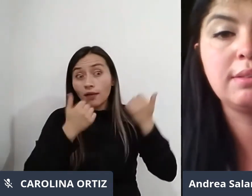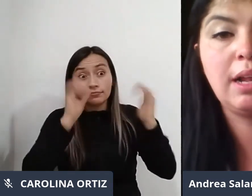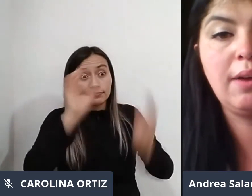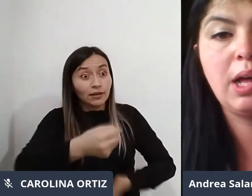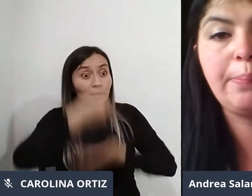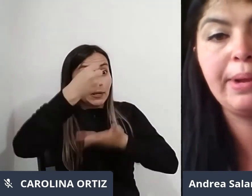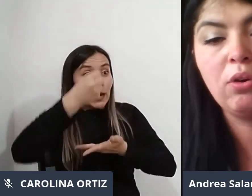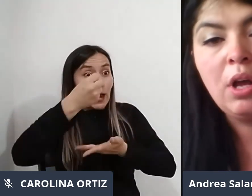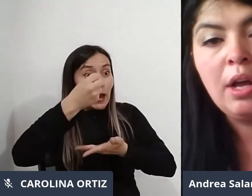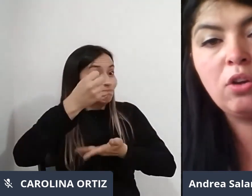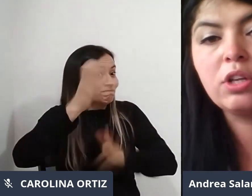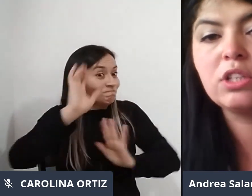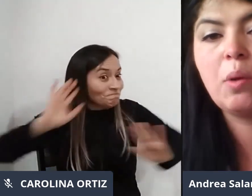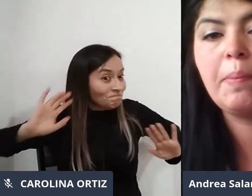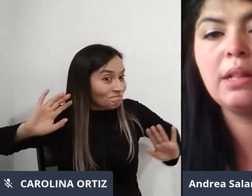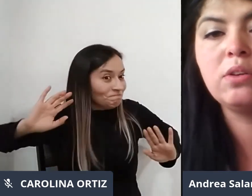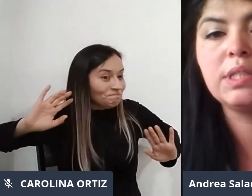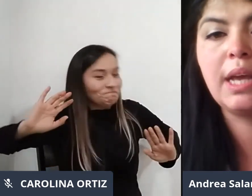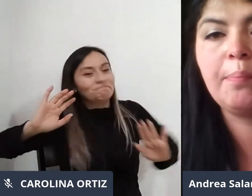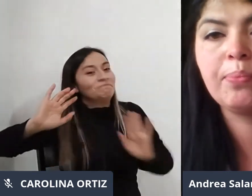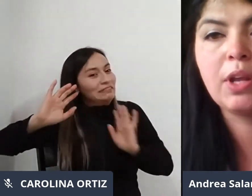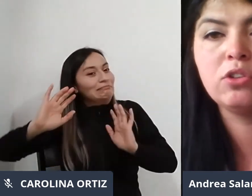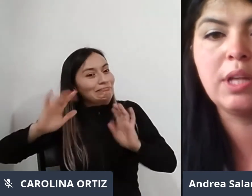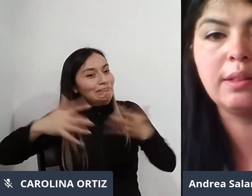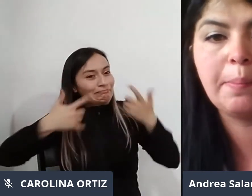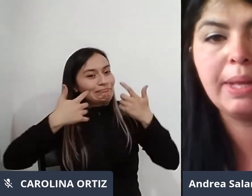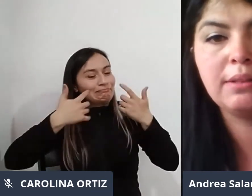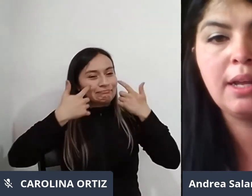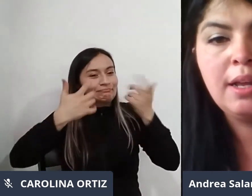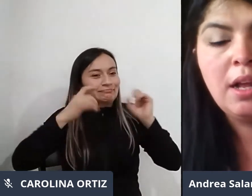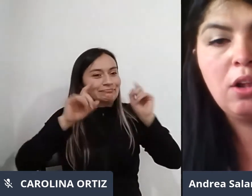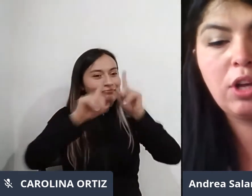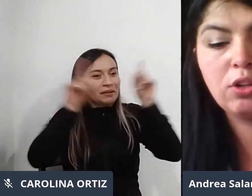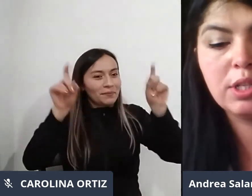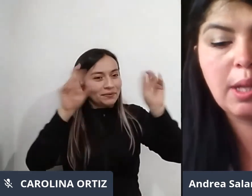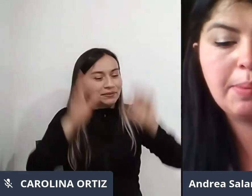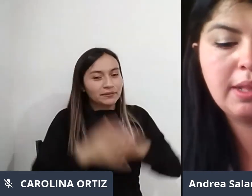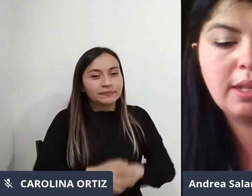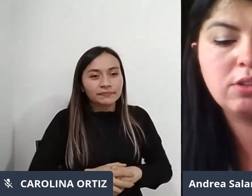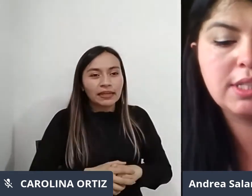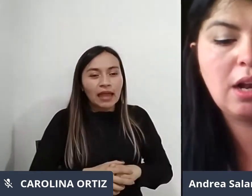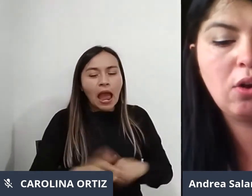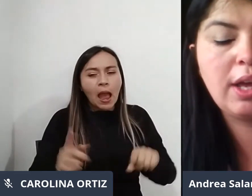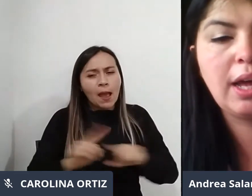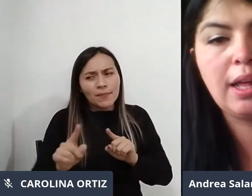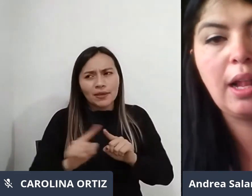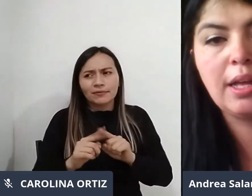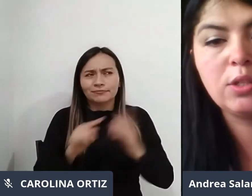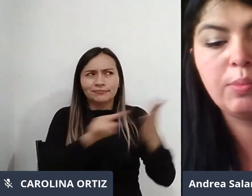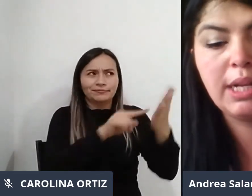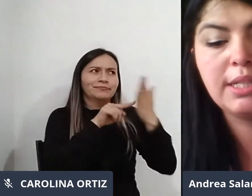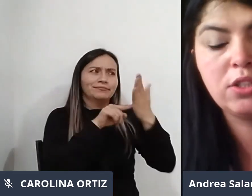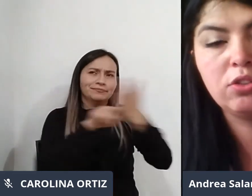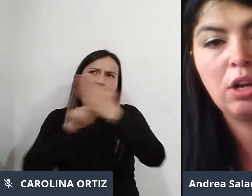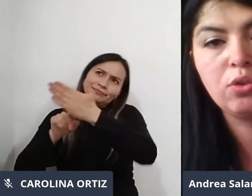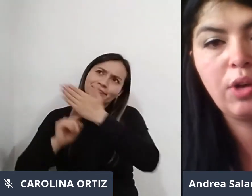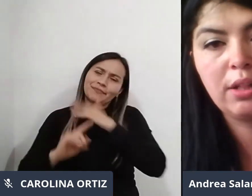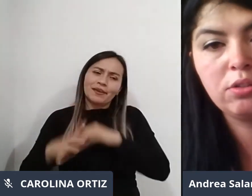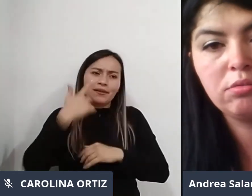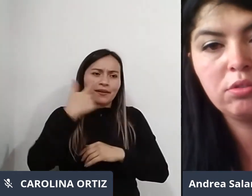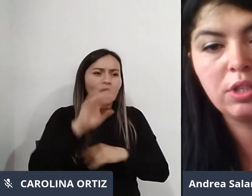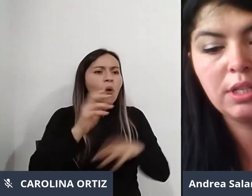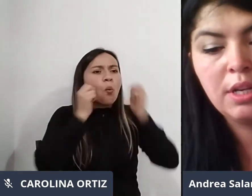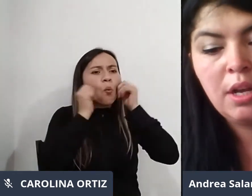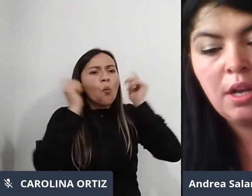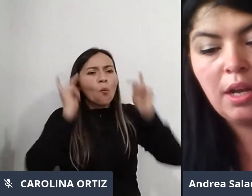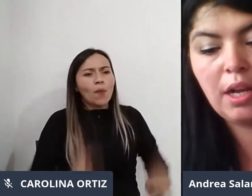pregunta bastante elevada, pero yo lo que estoy viendo es que constantemente lo que nos están vendiendo es esa lógica de la deshumanización de los